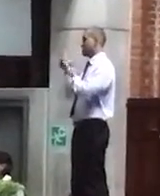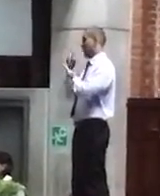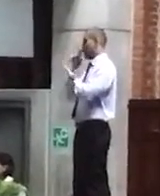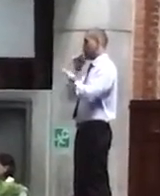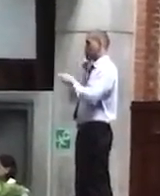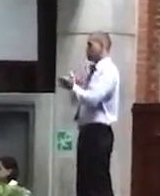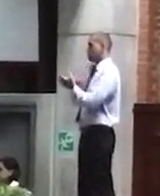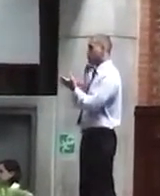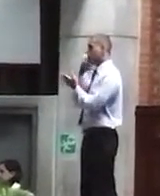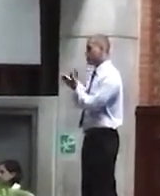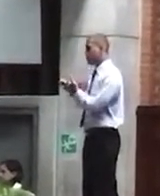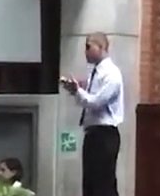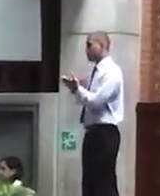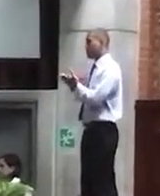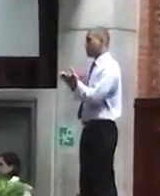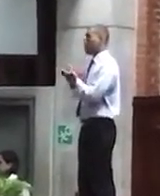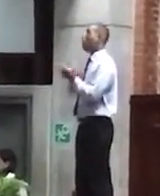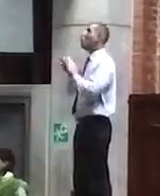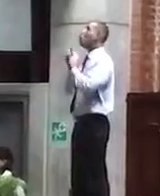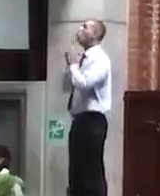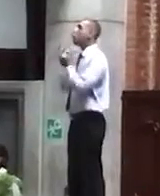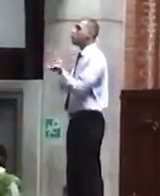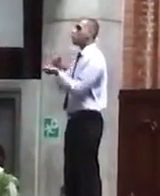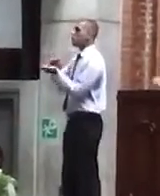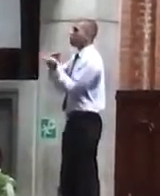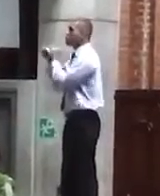habido 91 transiciones en el mundo.